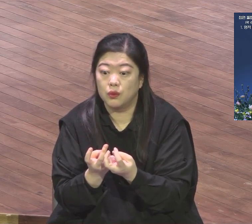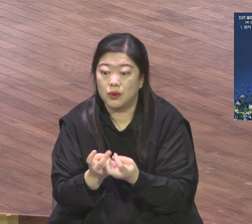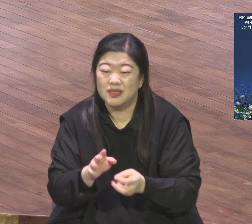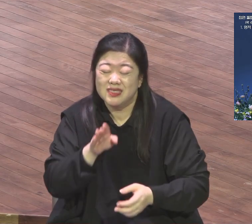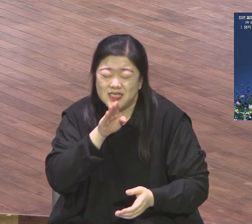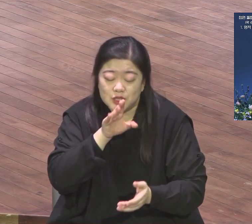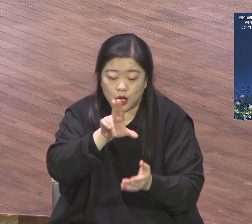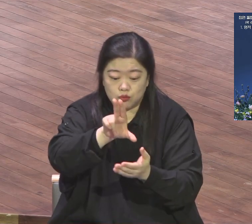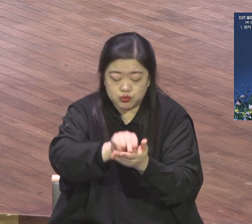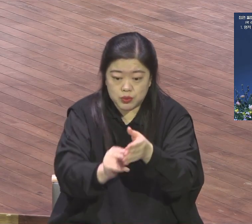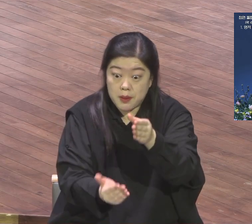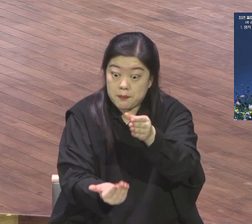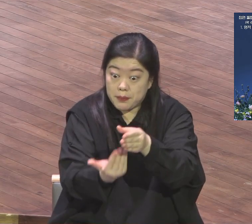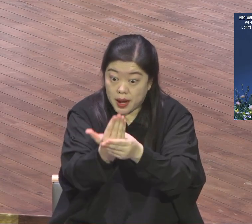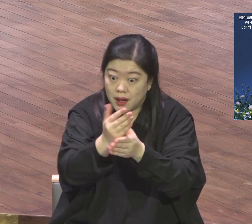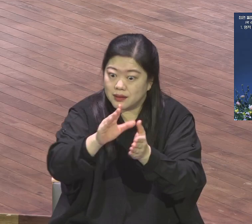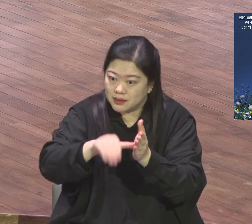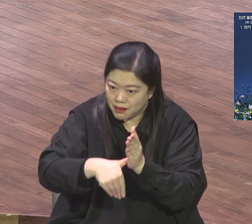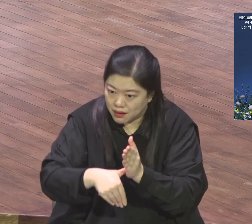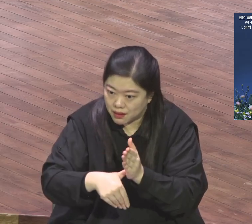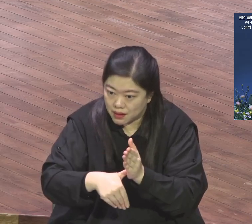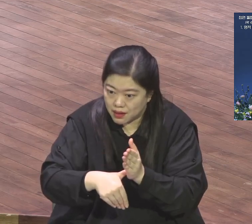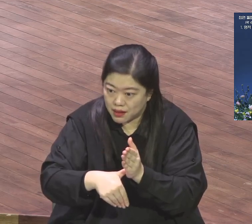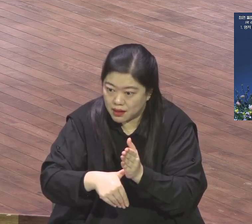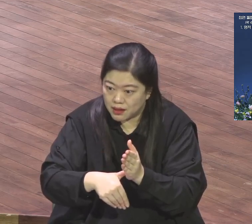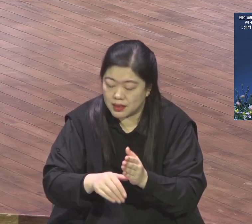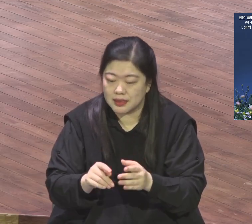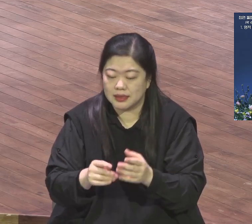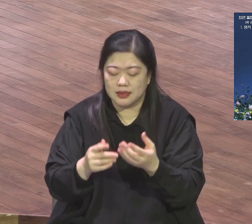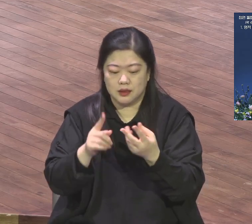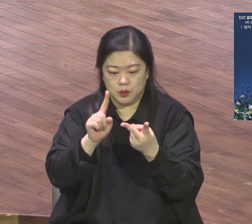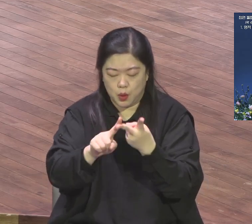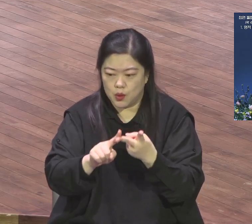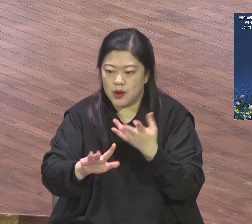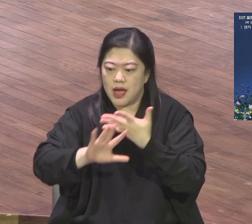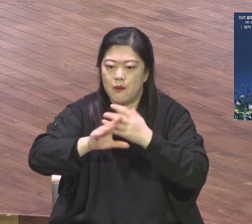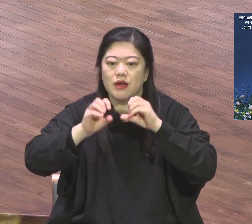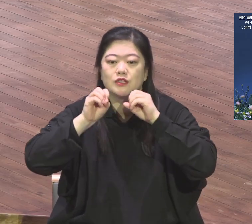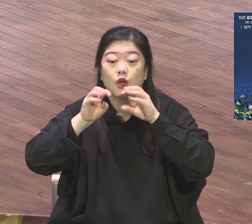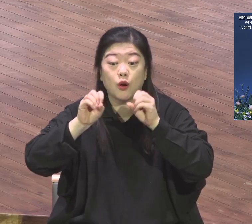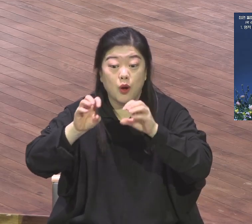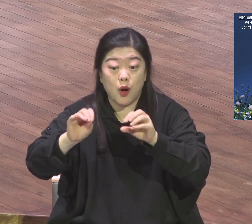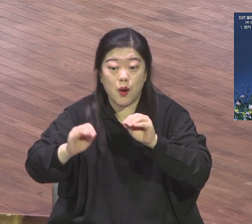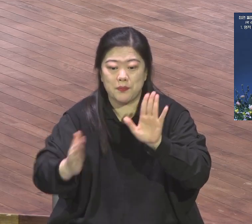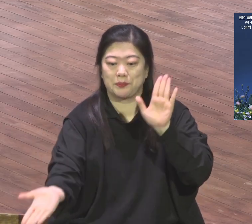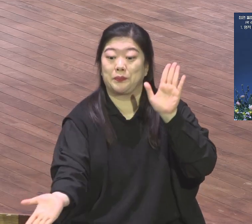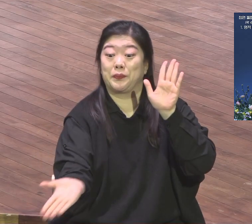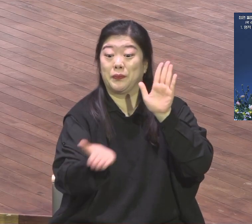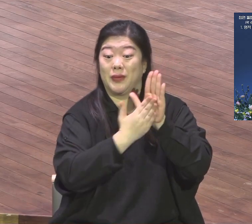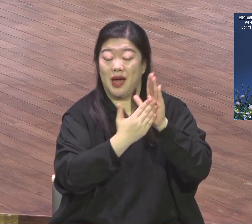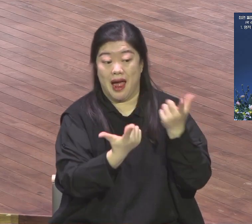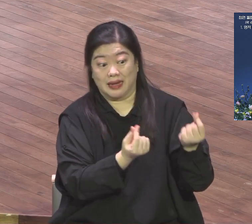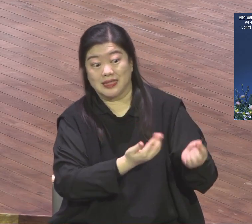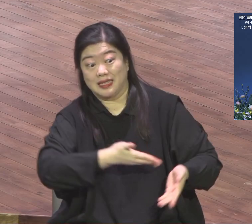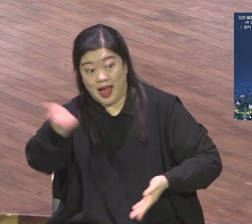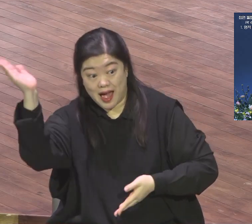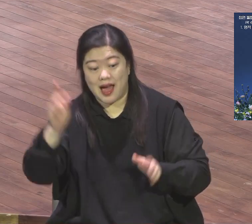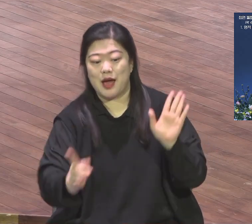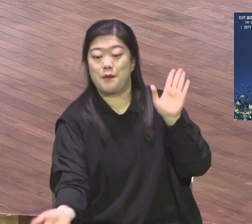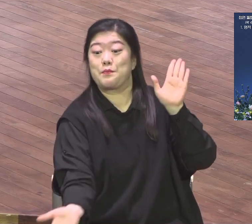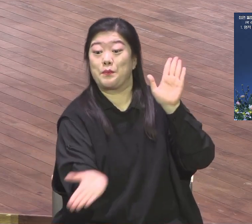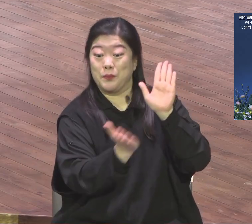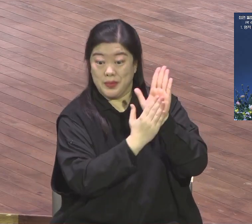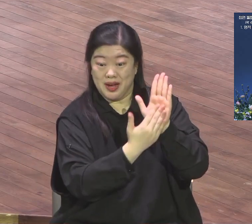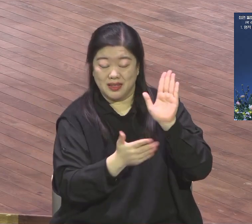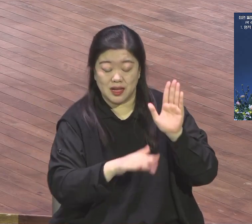정말 있냐 없냐 성교해봐야 돼. 믿음 없는 사람 절대 성교 안 합니다. 관심도 없습니다. 2, 3, 4, 5천 자 백날